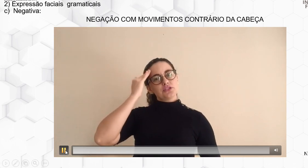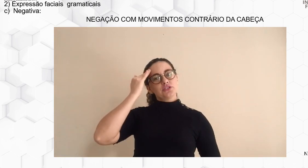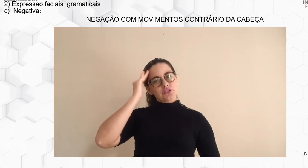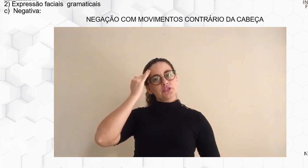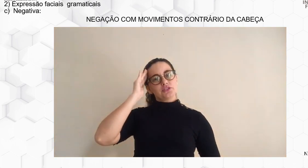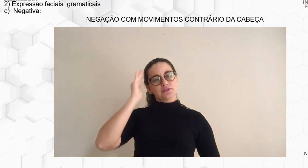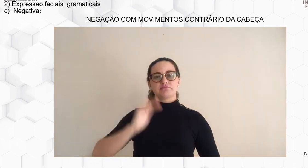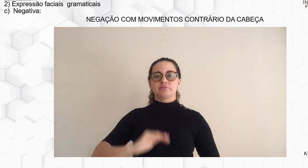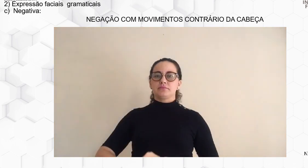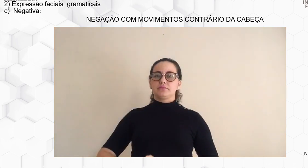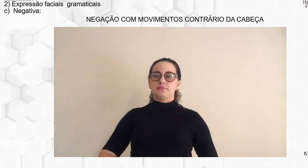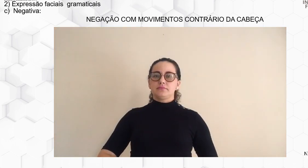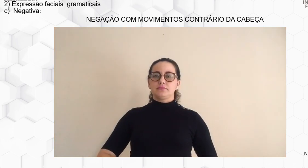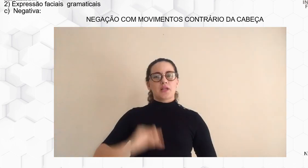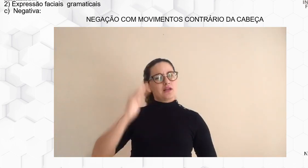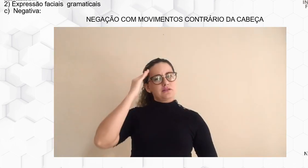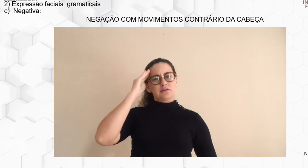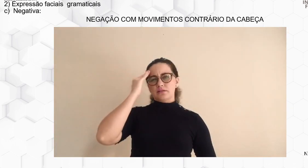Entendi,